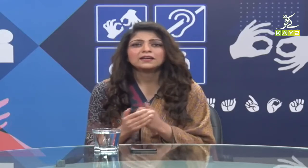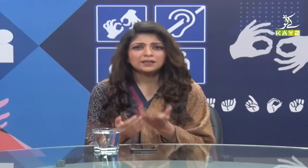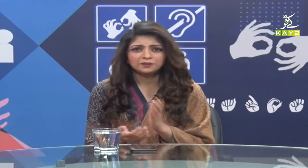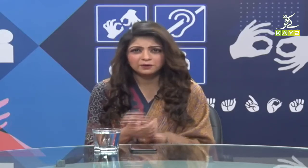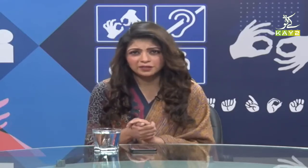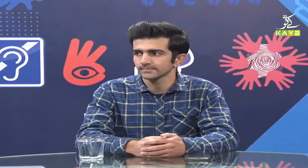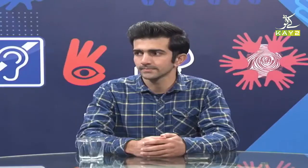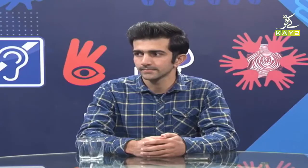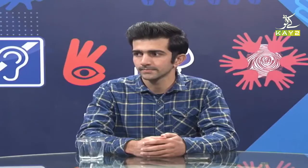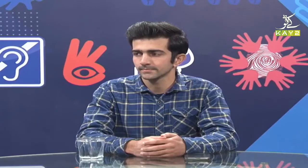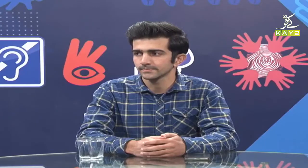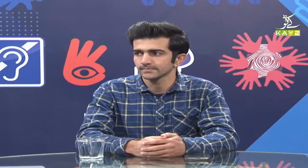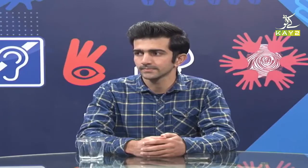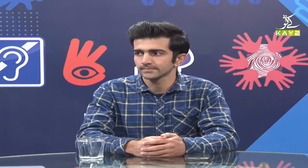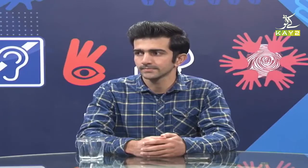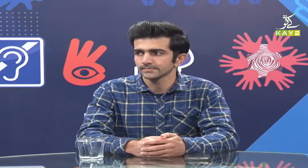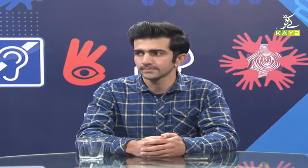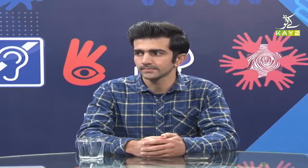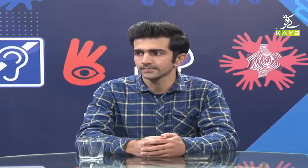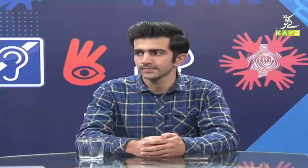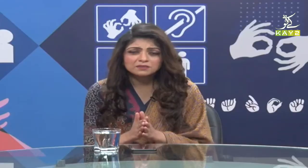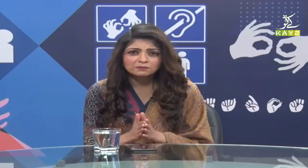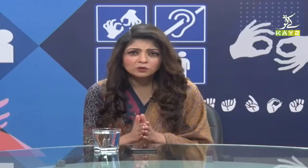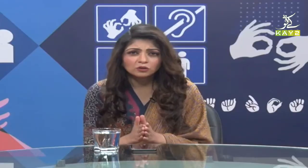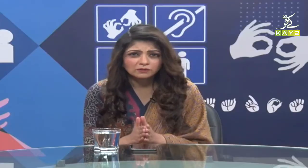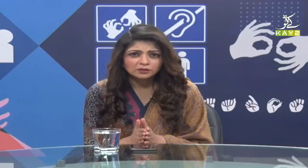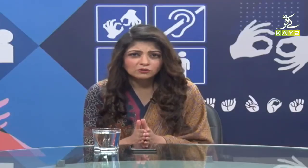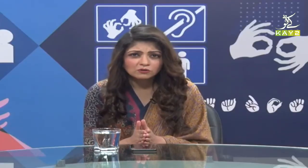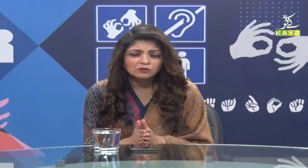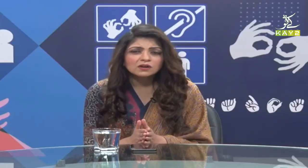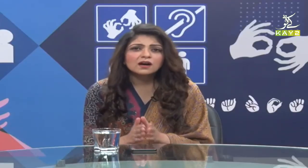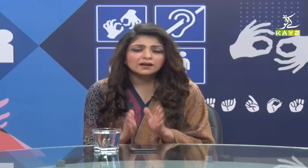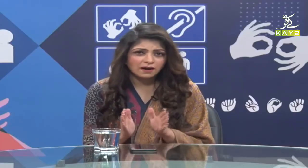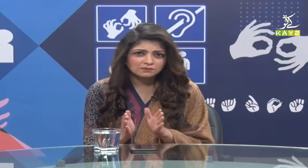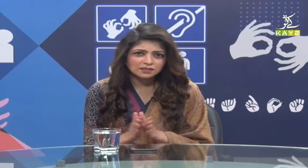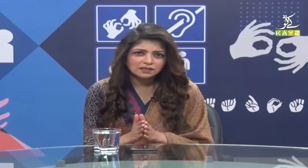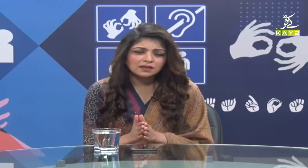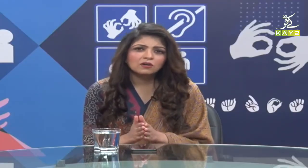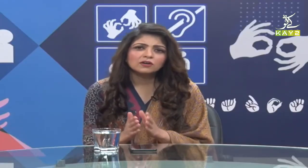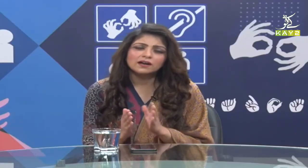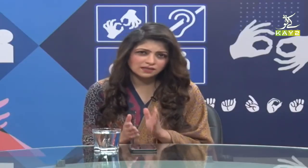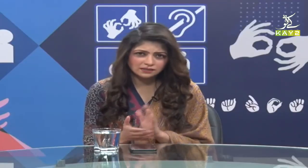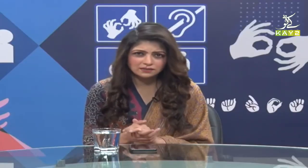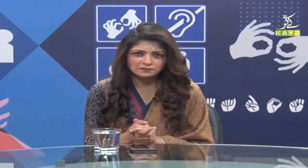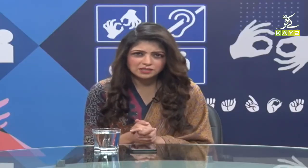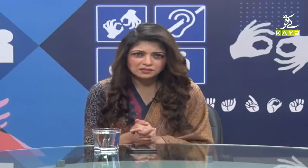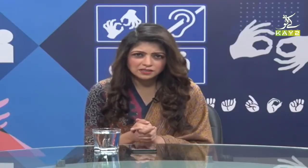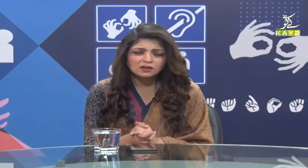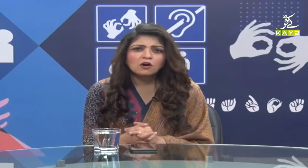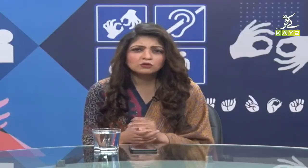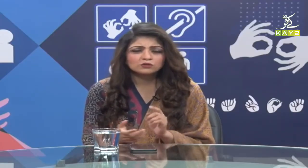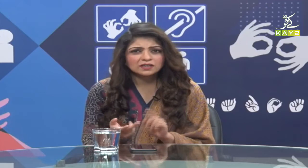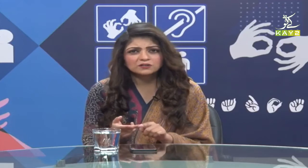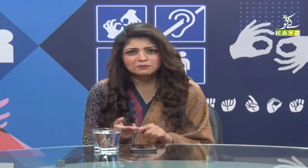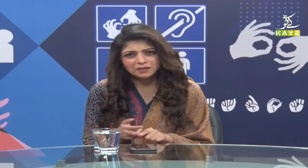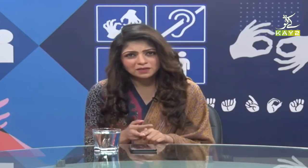के इंटरप्रिटेशन कर रही होती हूँ उसकी बातों की, ताकि आप सबको नॉर्मल लोगों को आराम से और आसानी से समझ आ जाए।